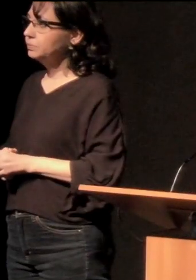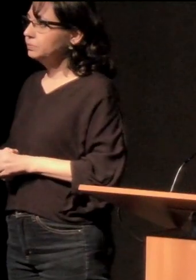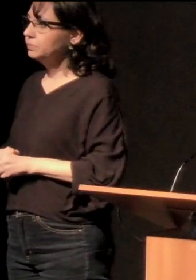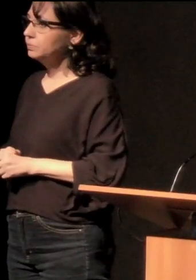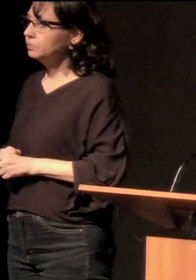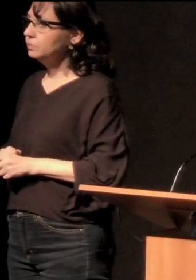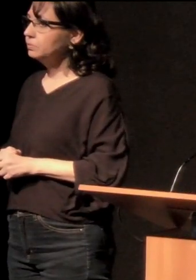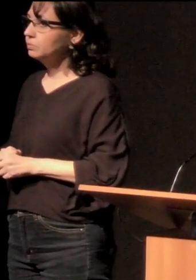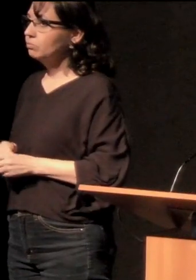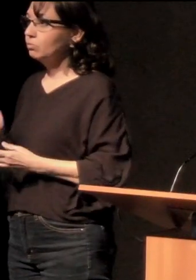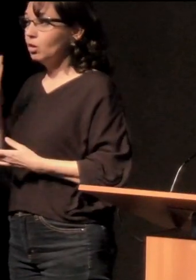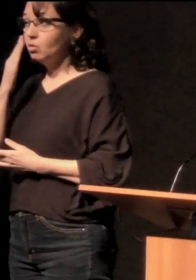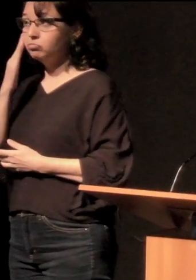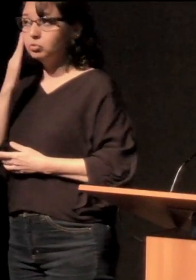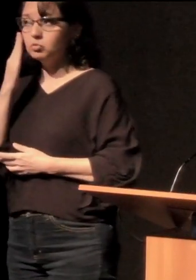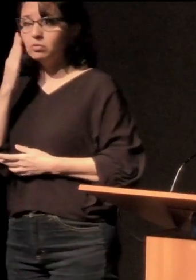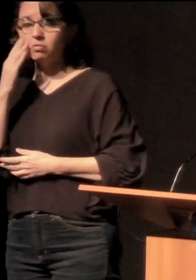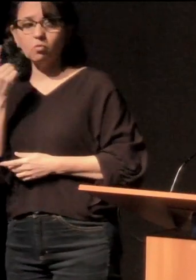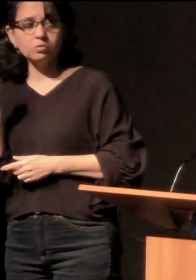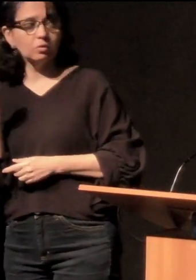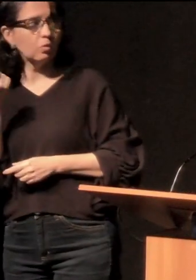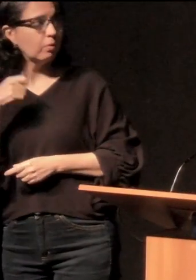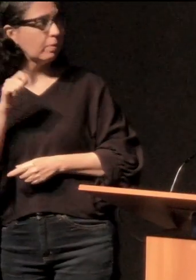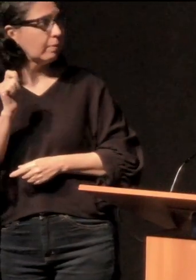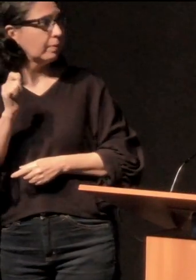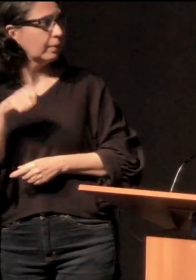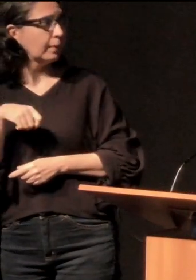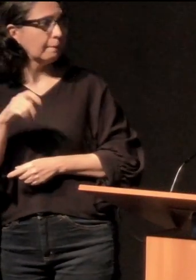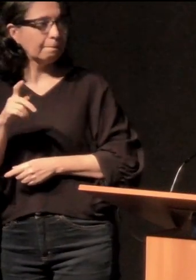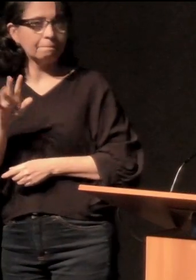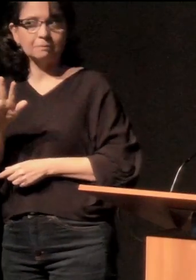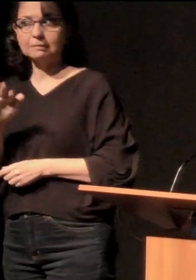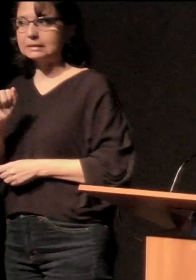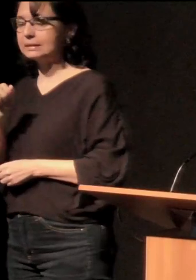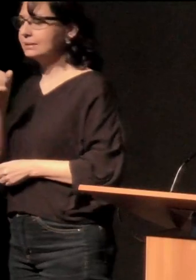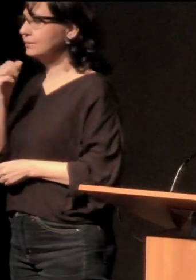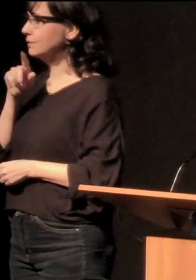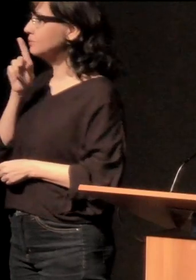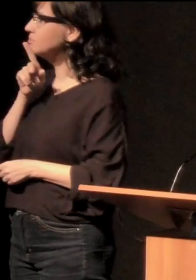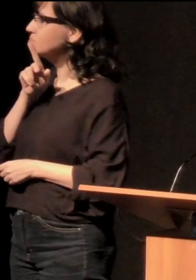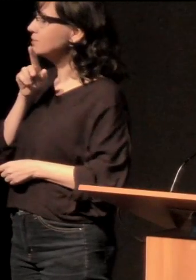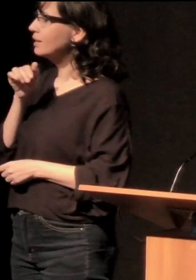Será que eu vou saber botar aqui não estou indo para o lado errado